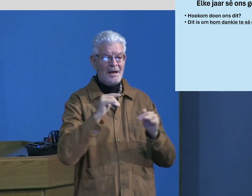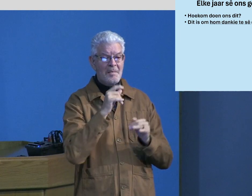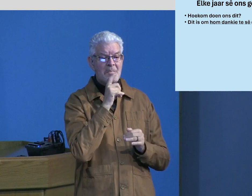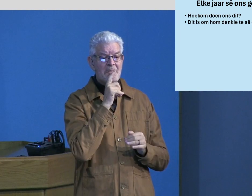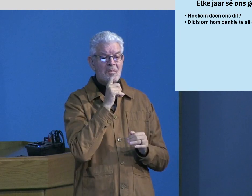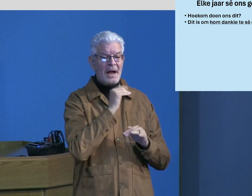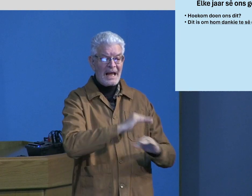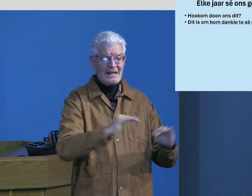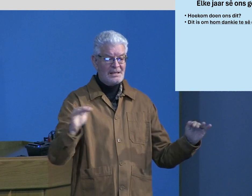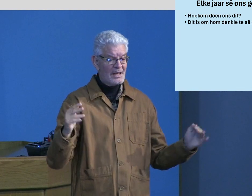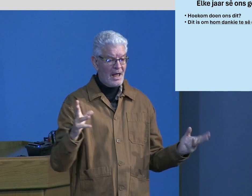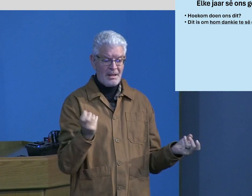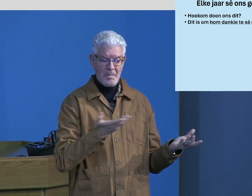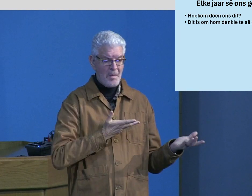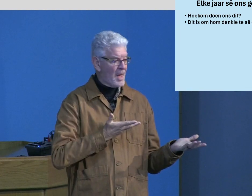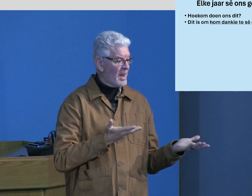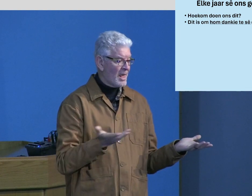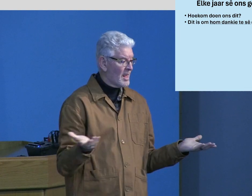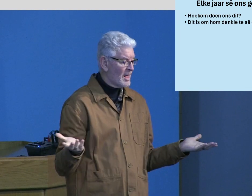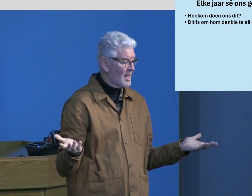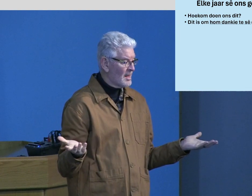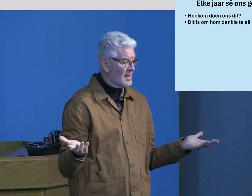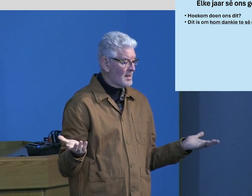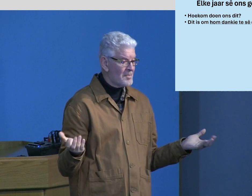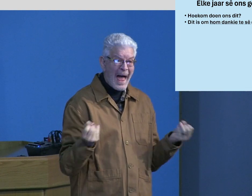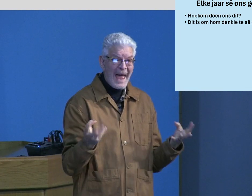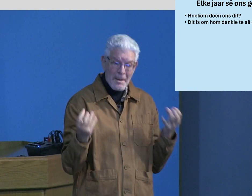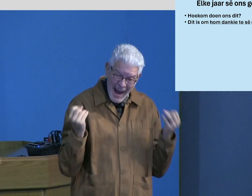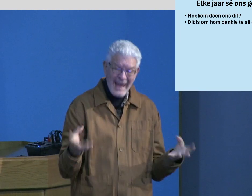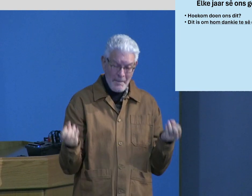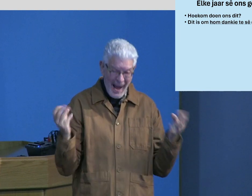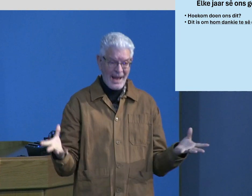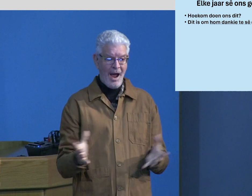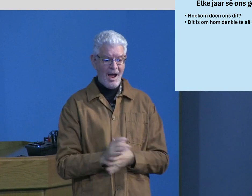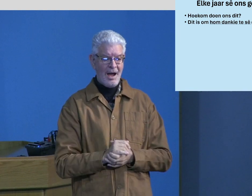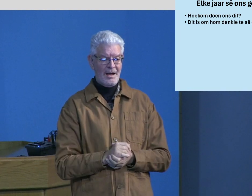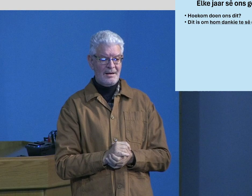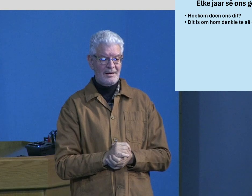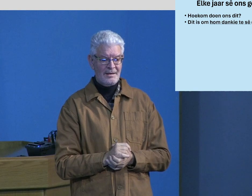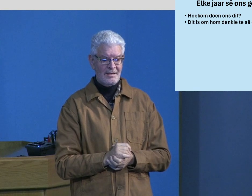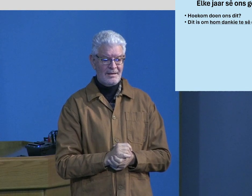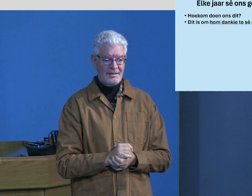so baie mense en kinders het nie 'n pappa nie. Baie van hulle.